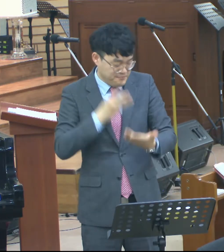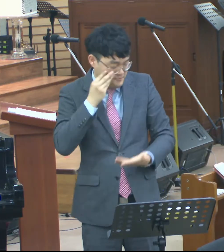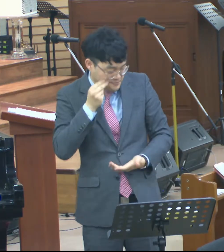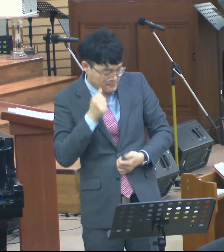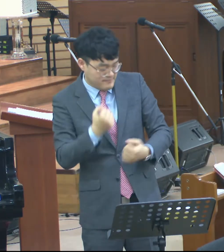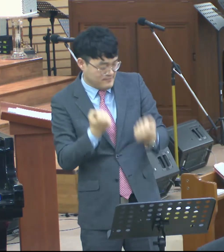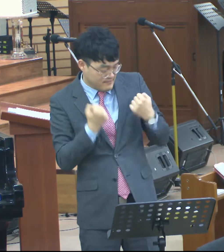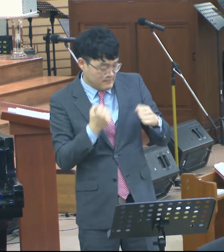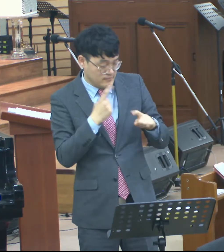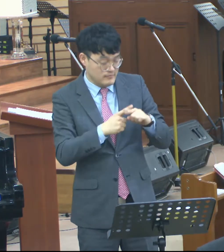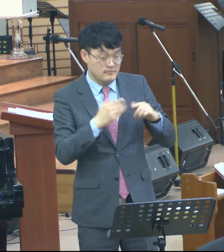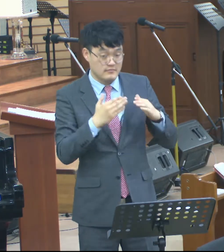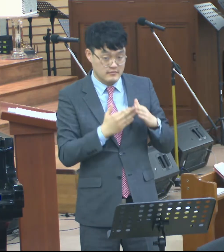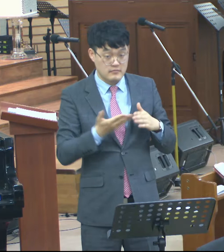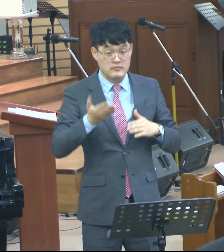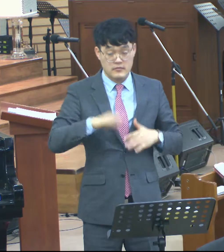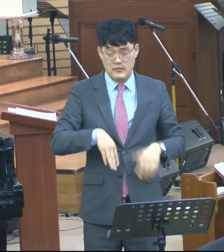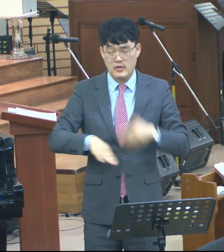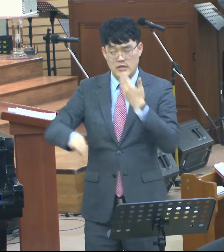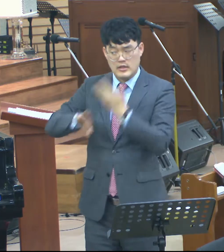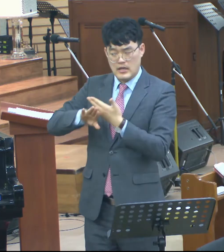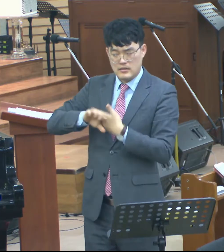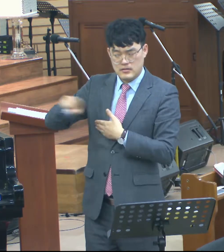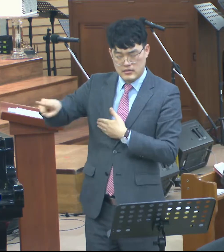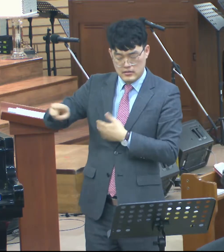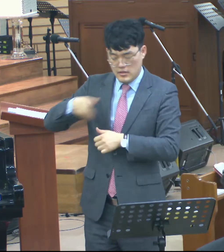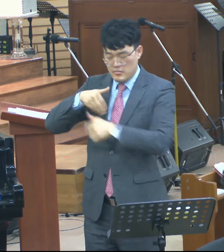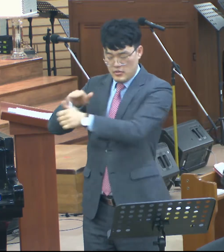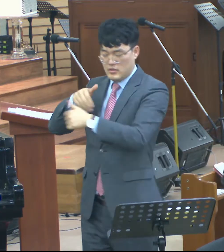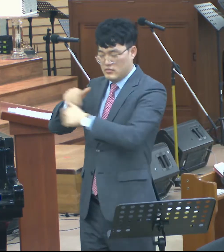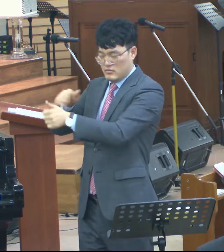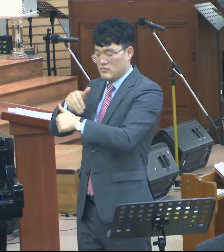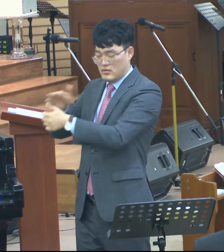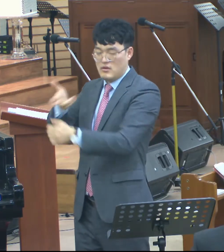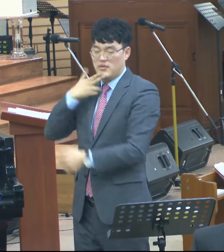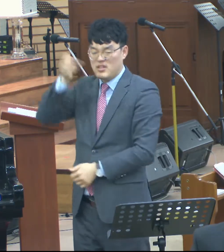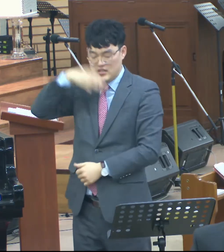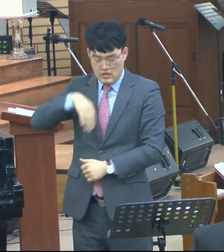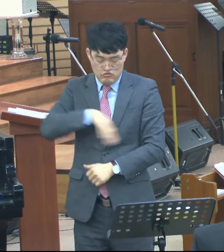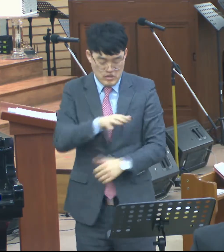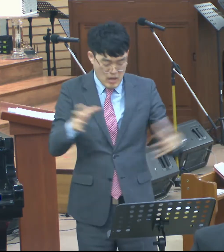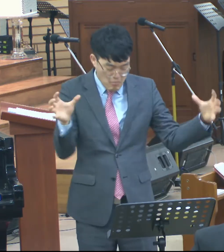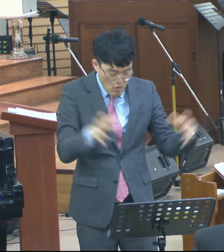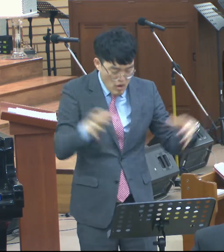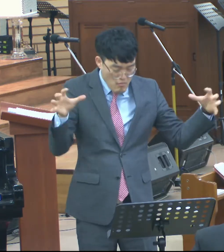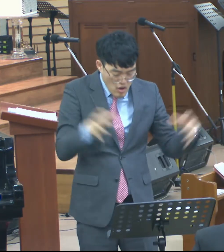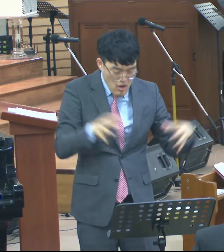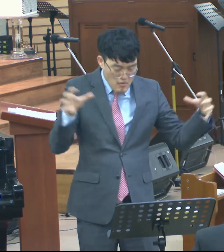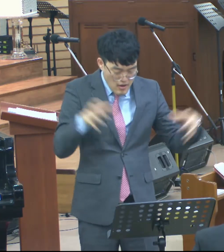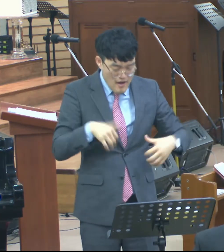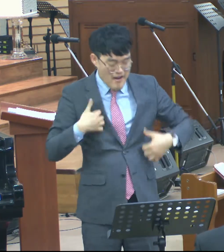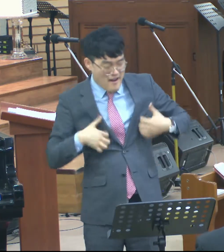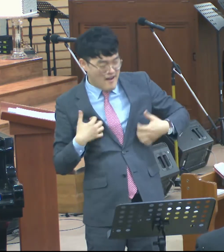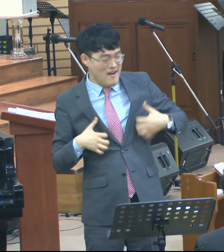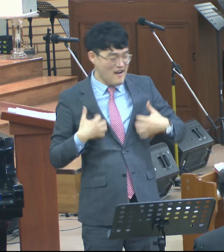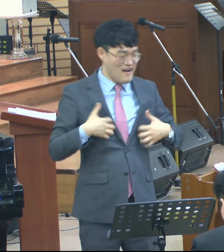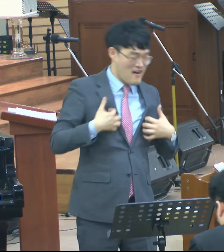사마리아로 사람을 보내지는 않아요. 그냥 자체의 그 모임으로 희낙낙한 거예요. 하나님이